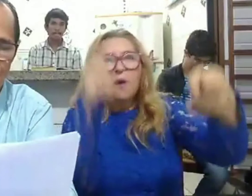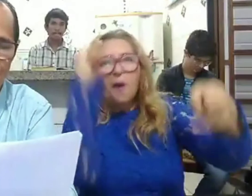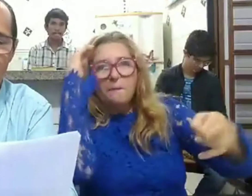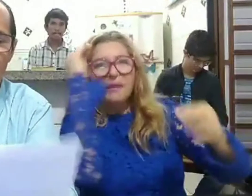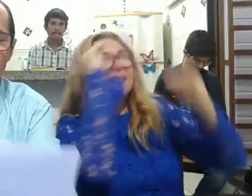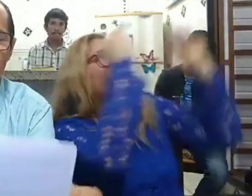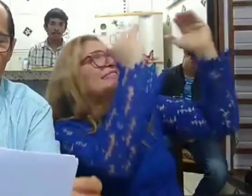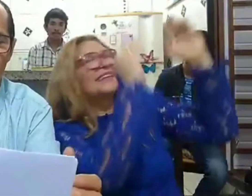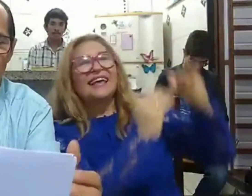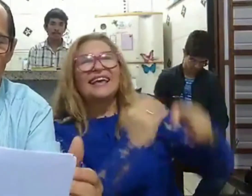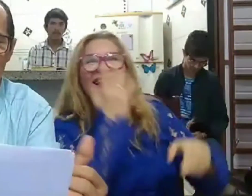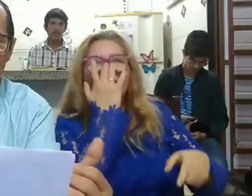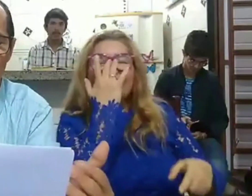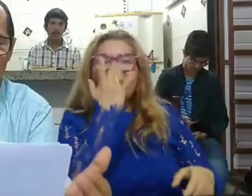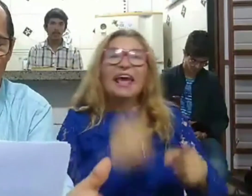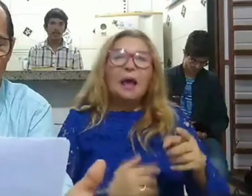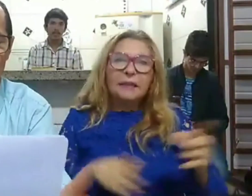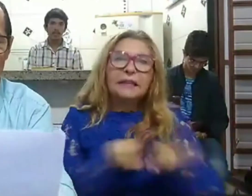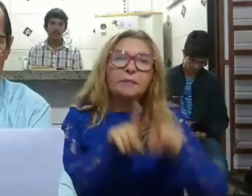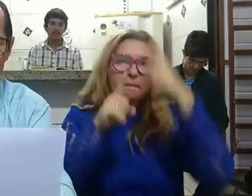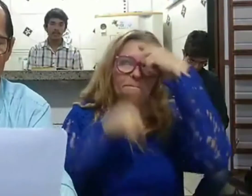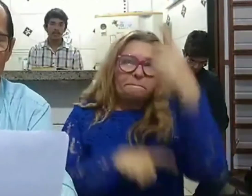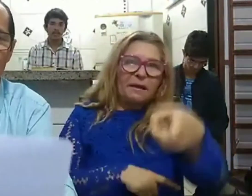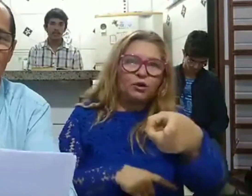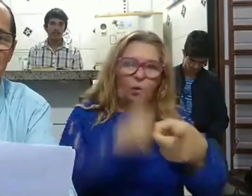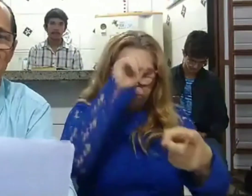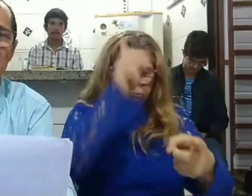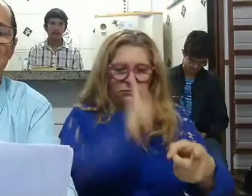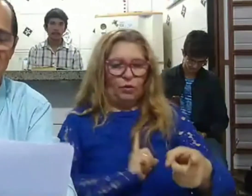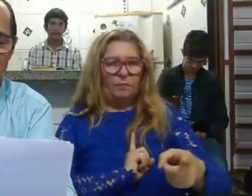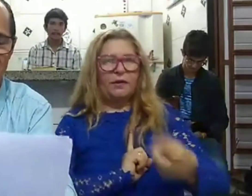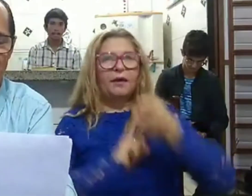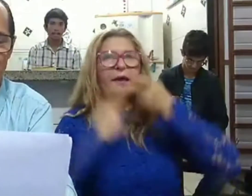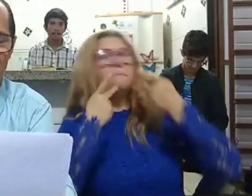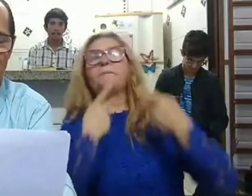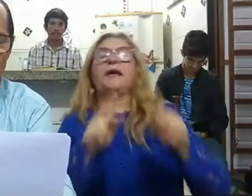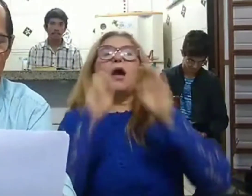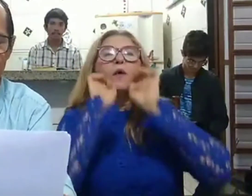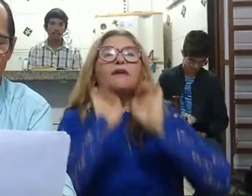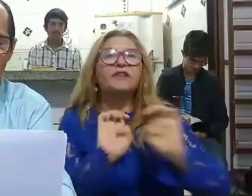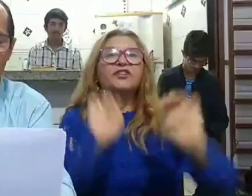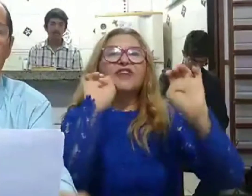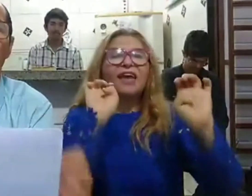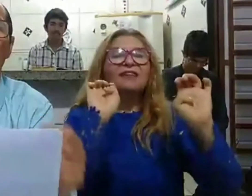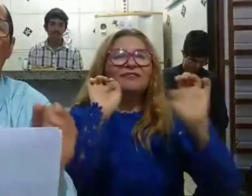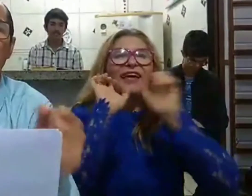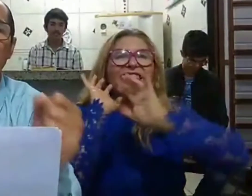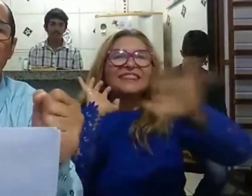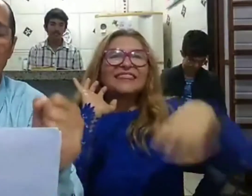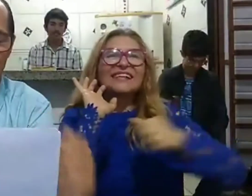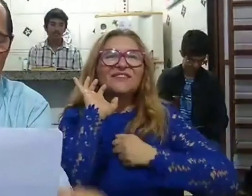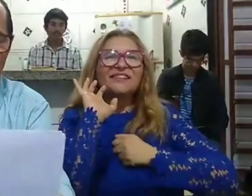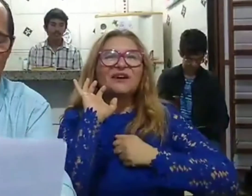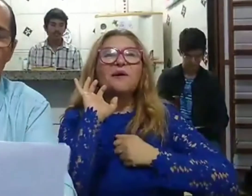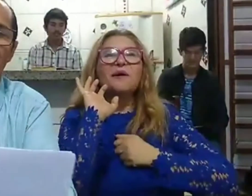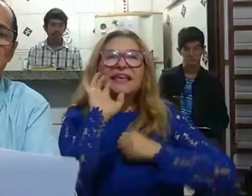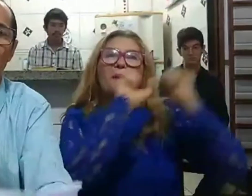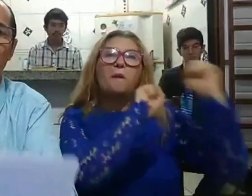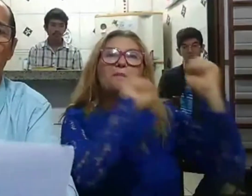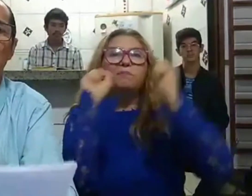obedecido. Ele nos mandou pregar o evangelho da graça. Mas esse evangelho da graça, ele é o poder de Deus para